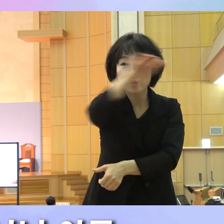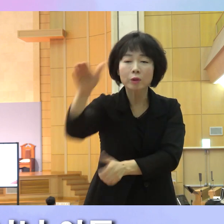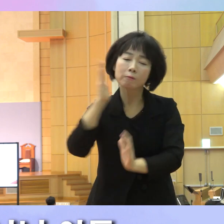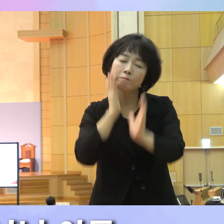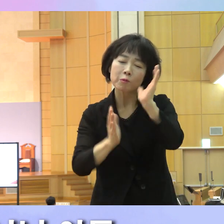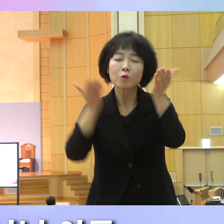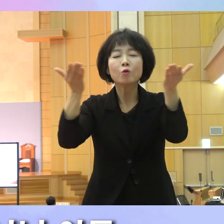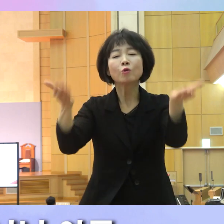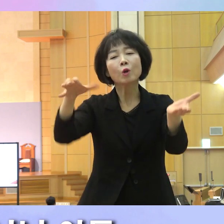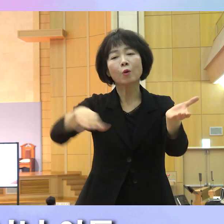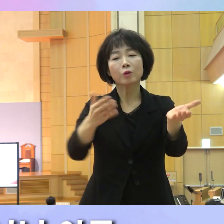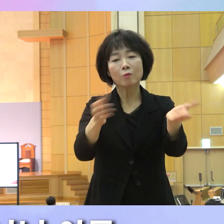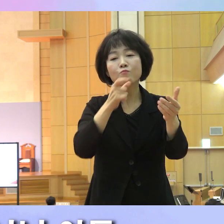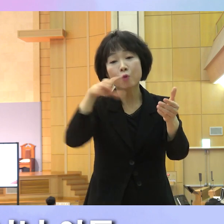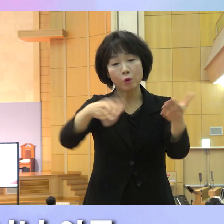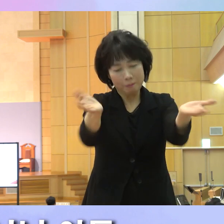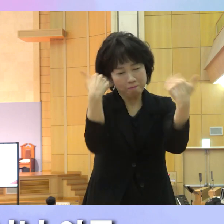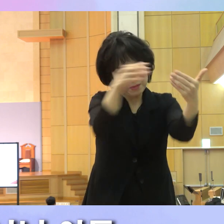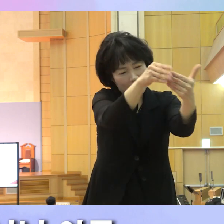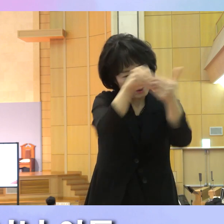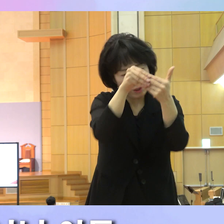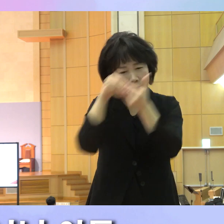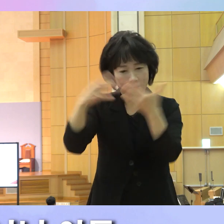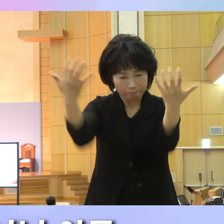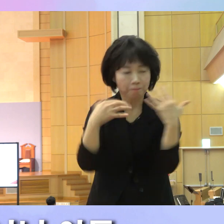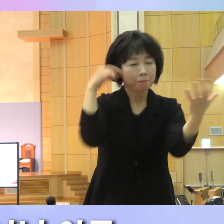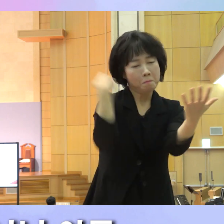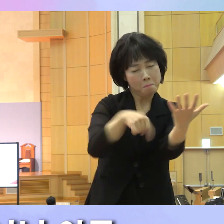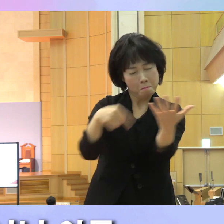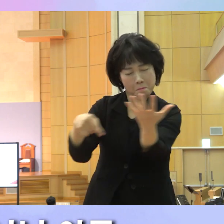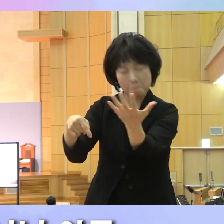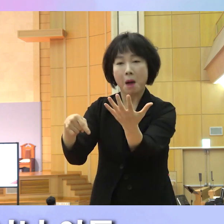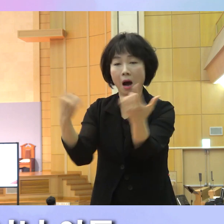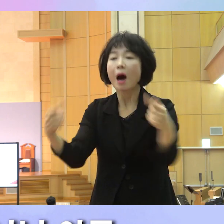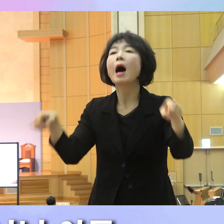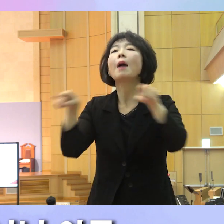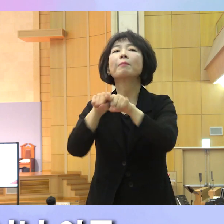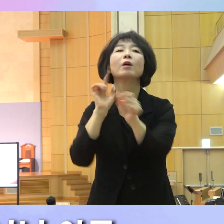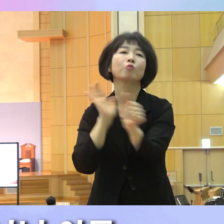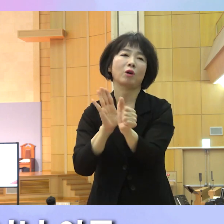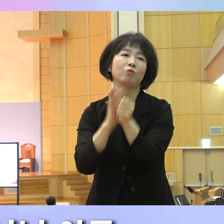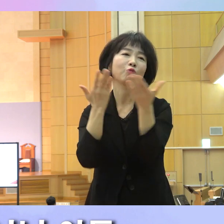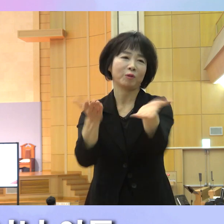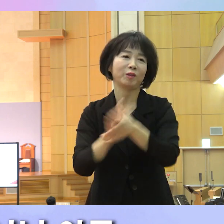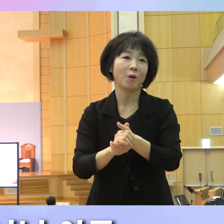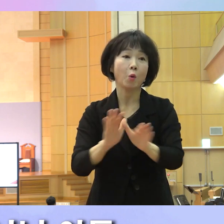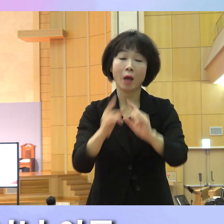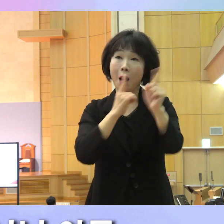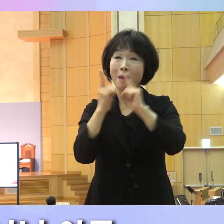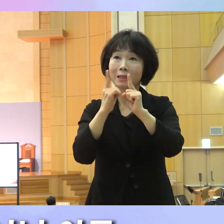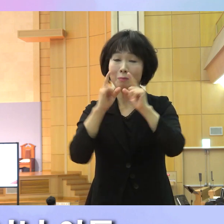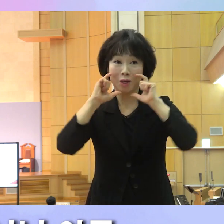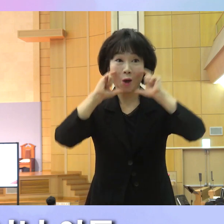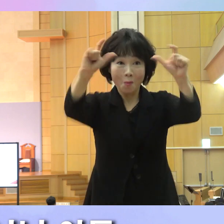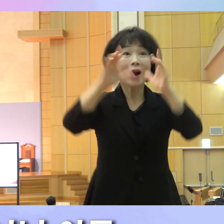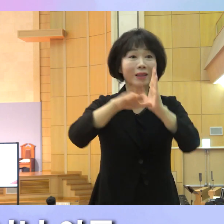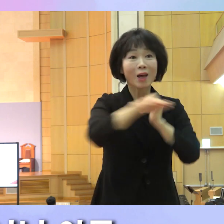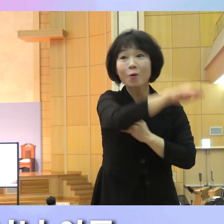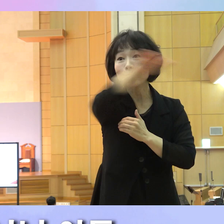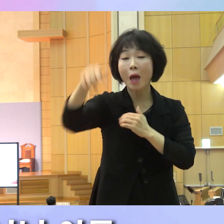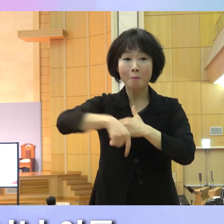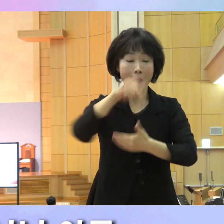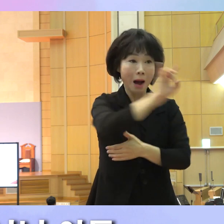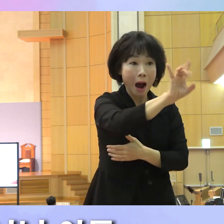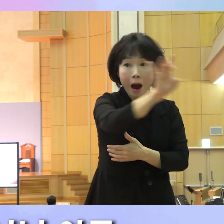초장 실만한 물가로 인도하는 귀한 목사님으로 늘 함께해 주시옵소서. 시간도 귀한 말씀을 주실 때에 아버지 저희들